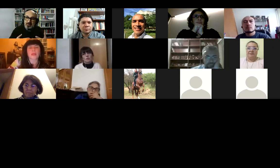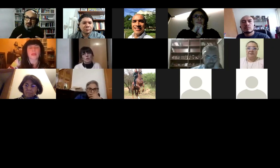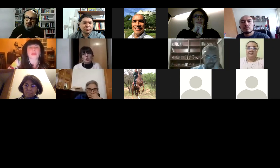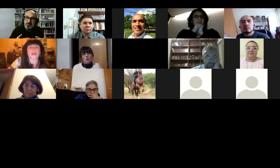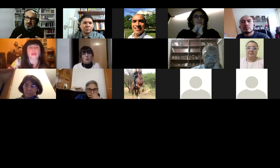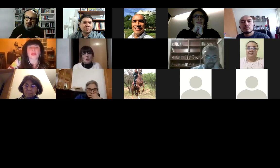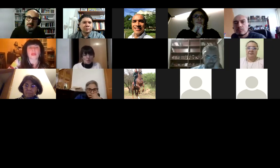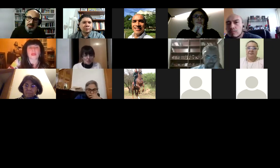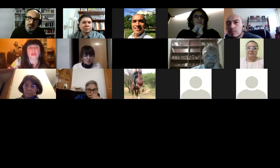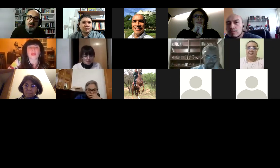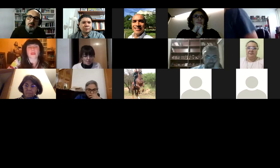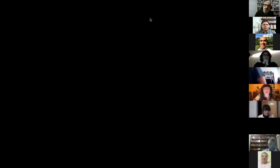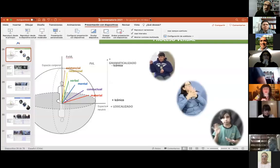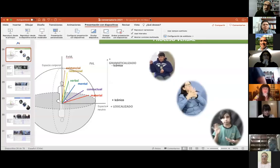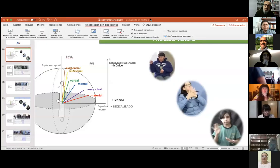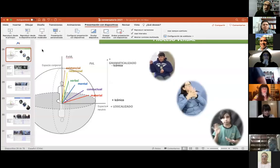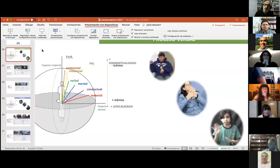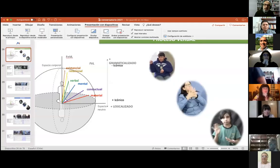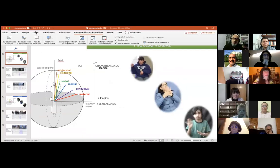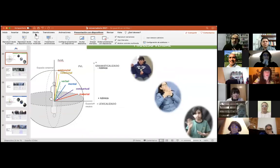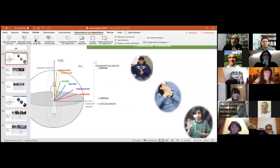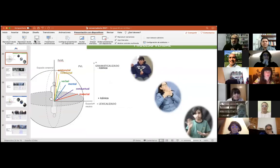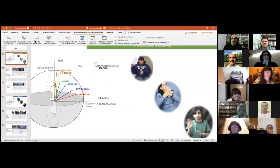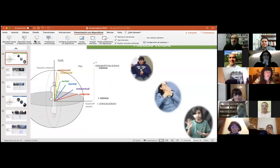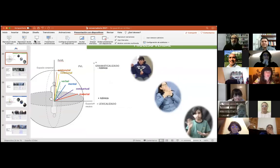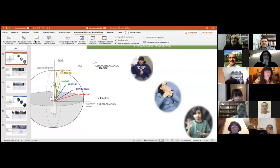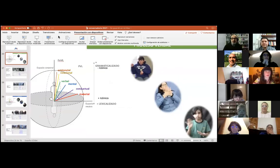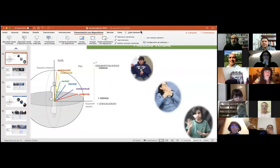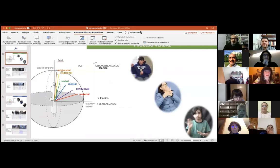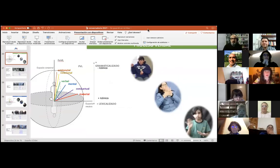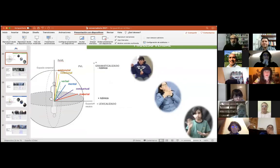classificados como não gramaticalizados, né?